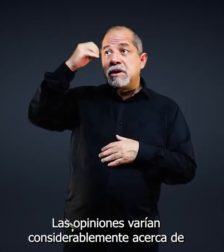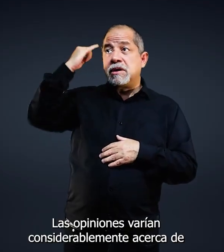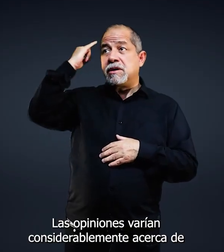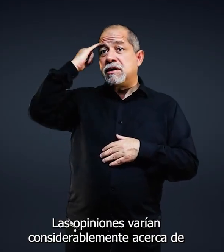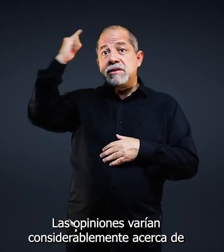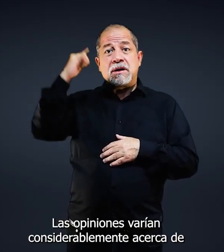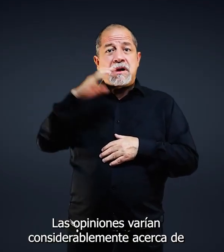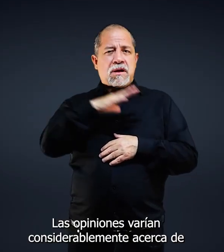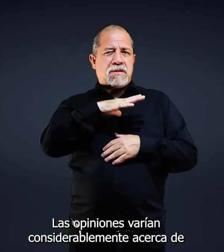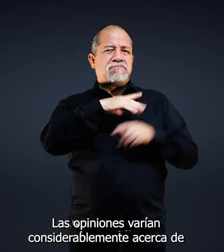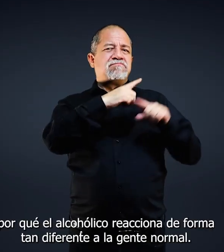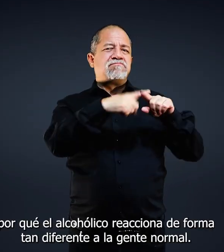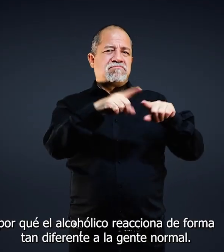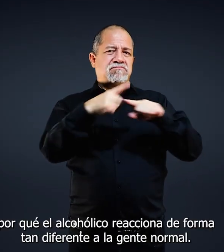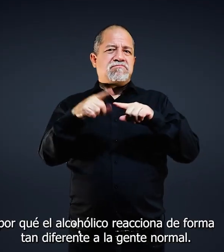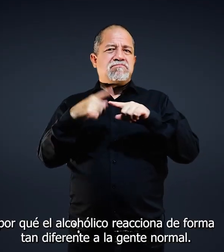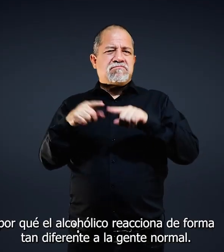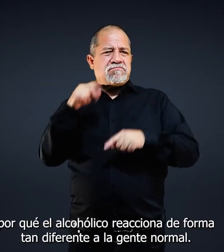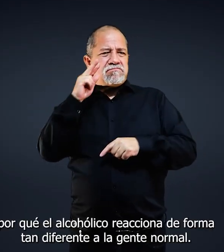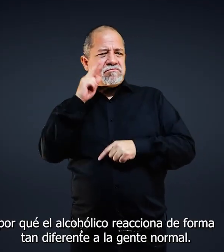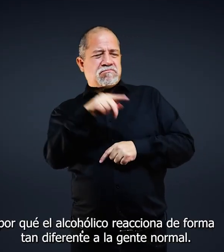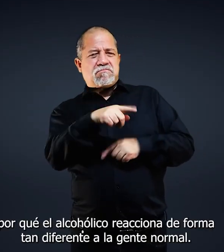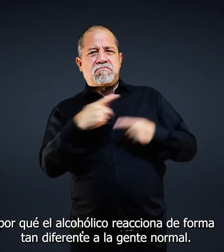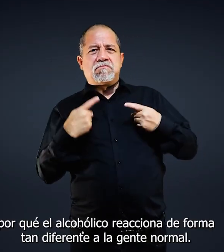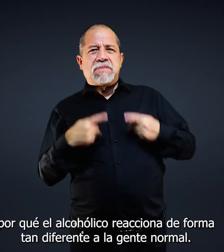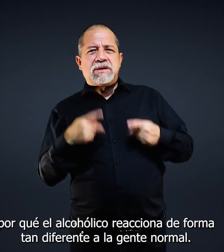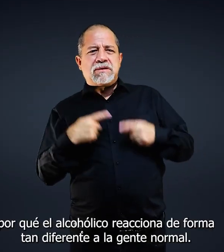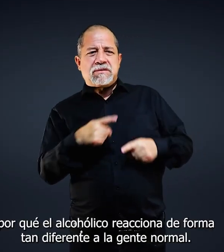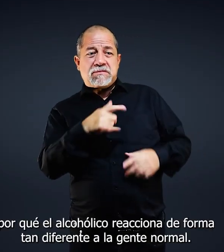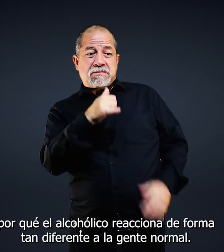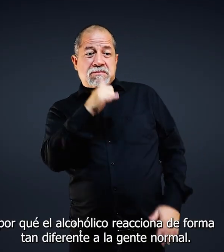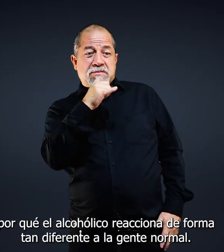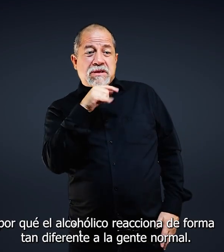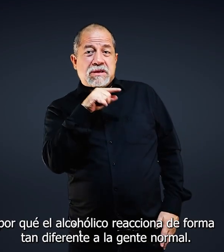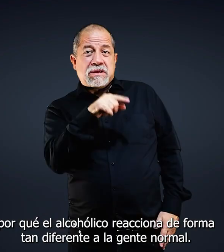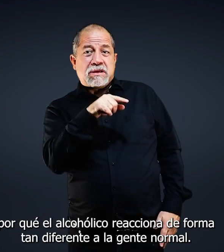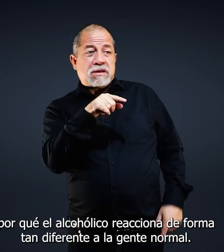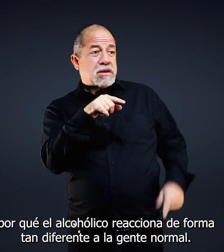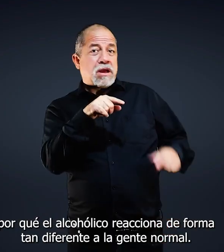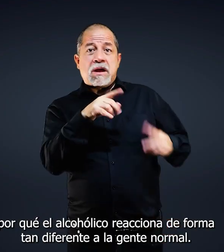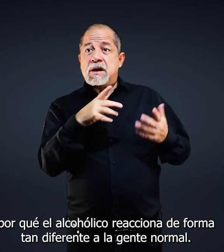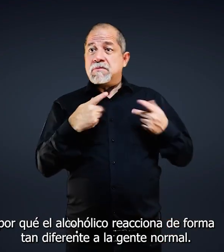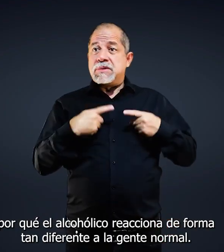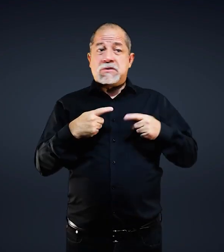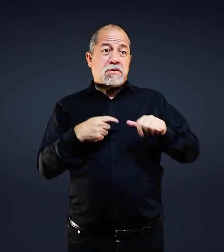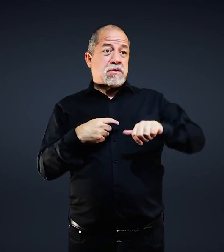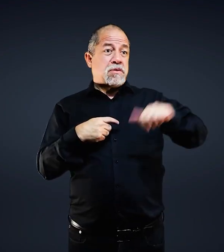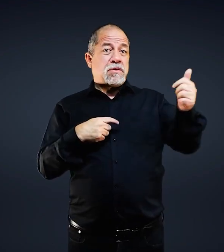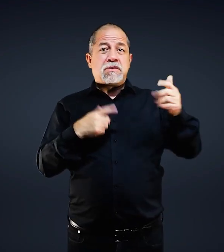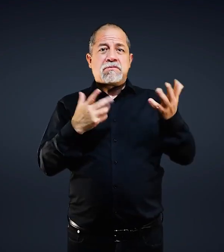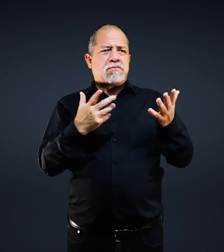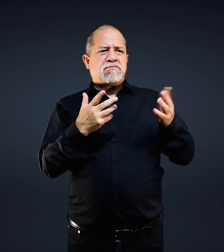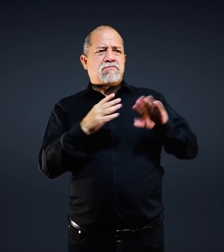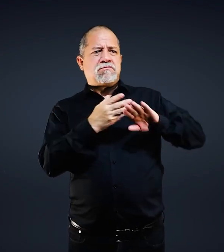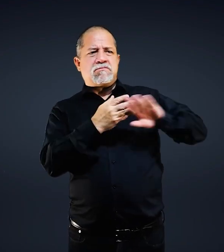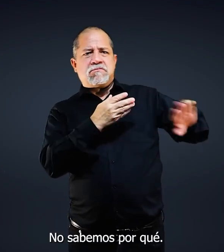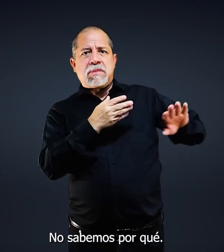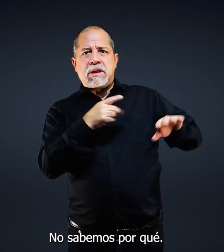acerca de por qué el alcohólico reacciona de forma tan diferente a la gente normal. No sabemos por